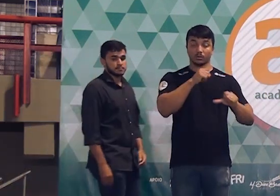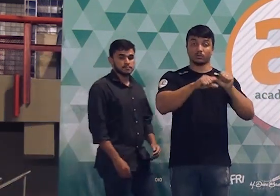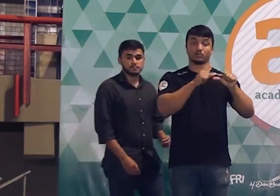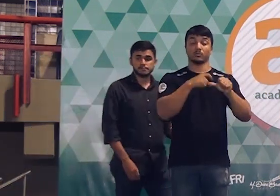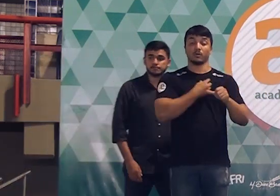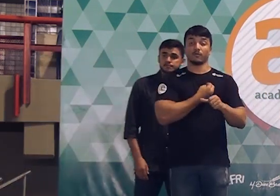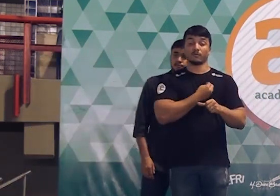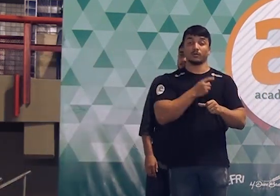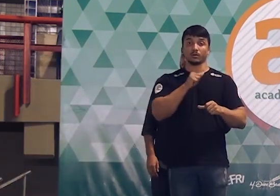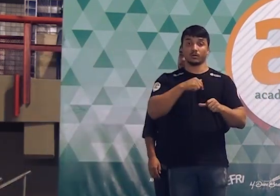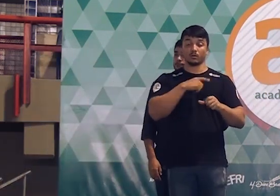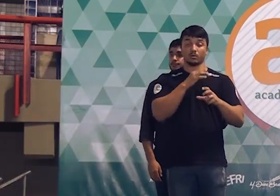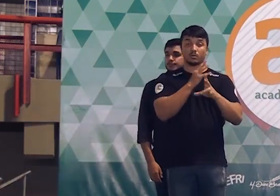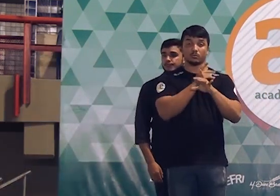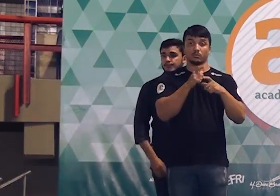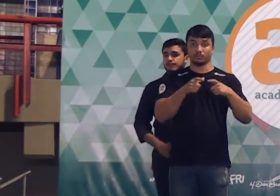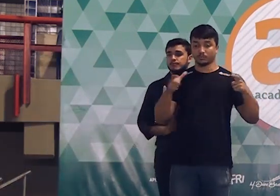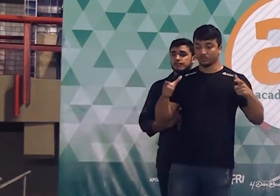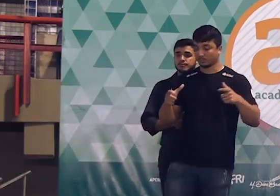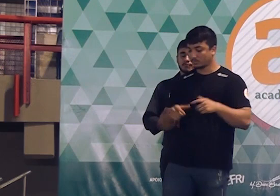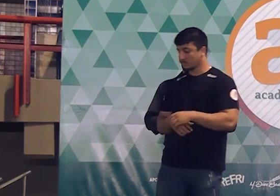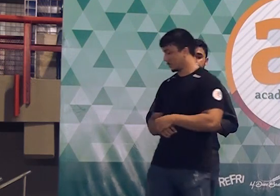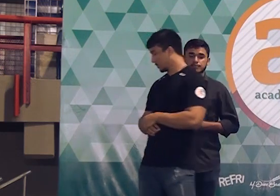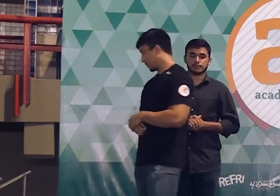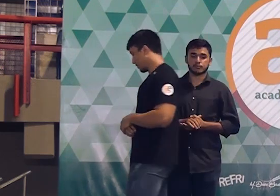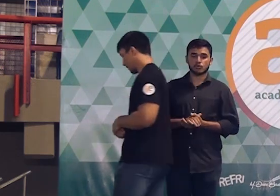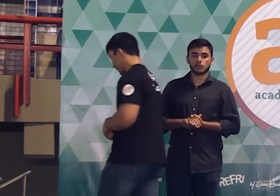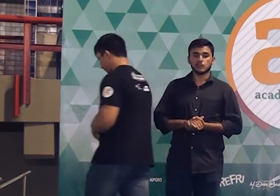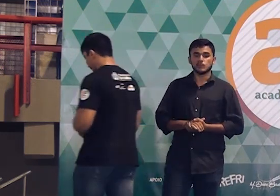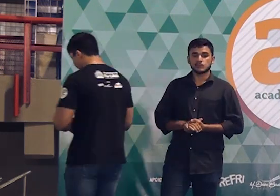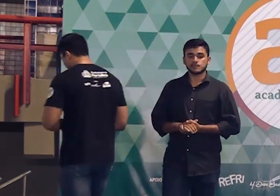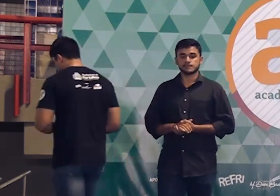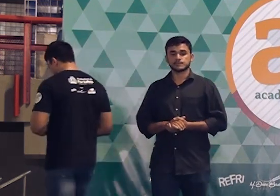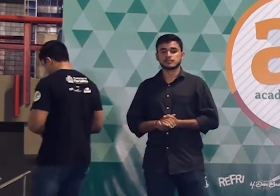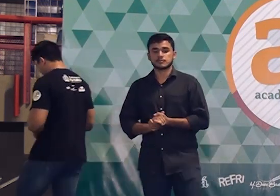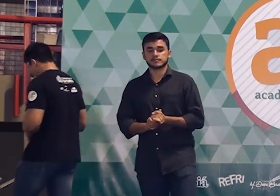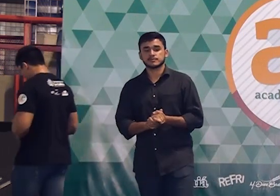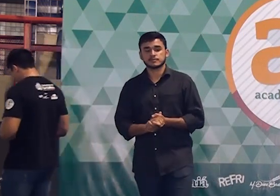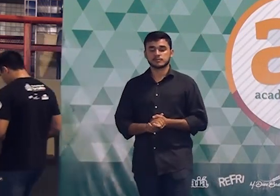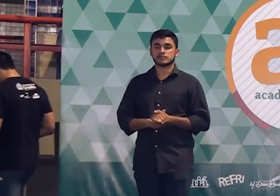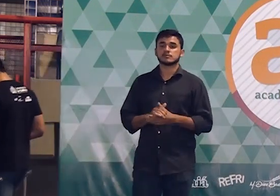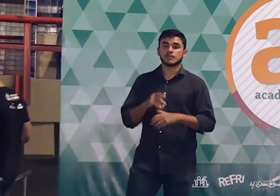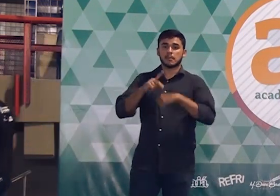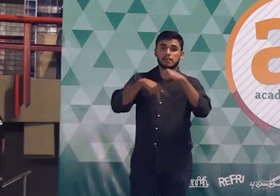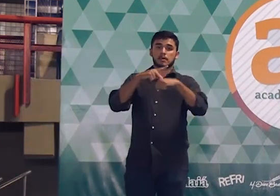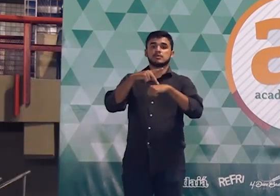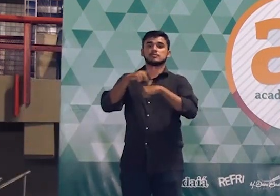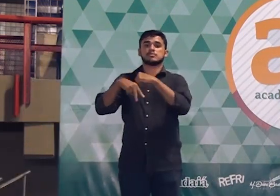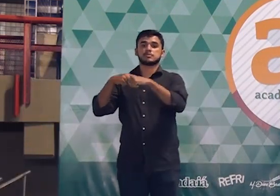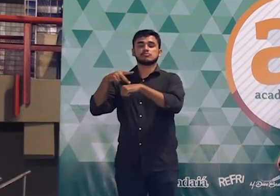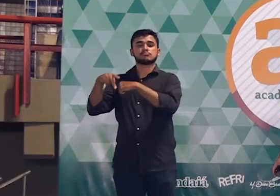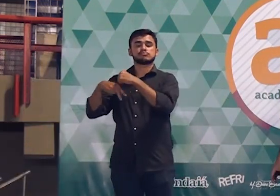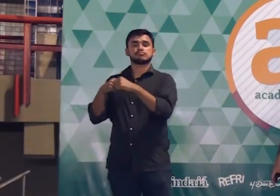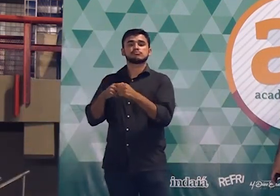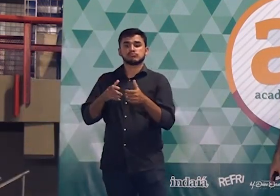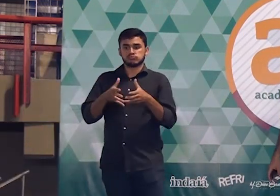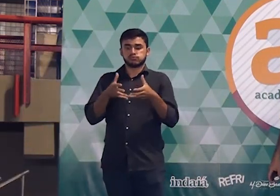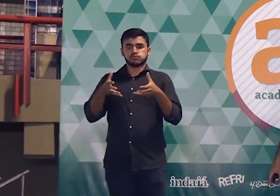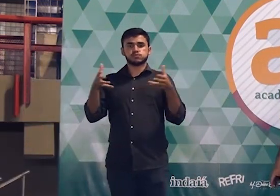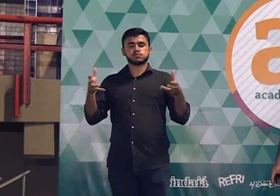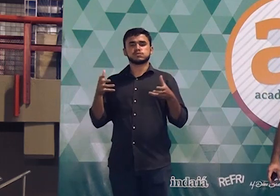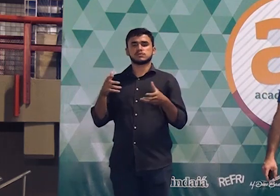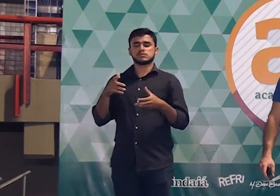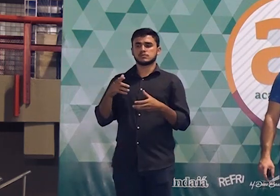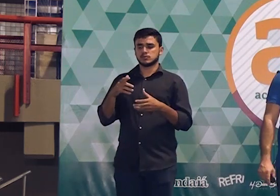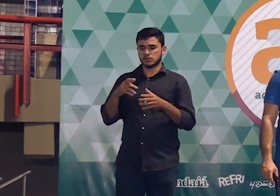a viver uma urbanização mais intensa? Passaram. Processo de urbanização continuou. E quando é